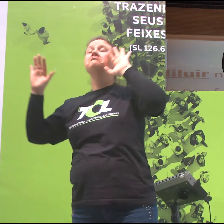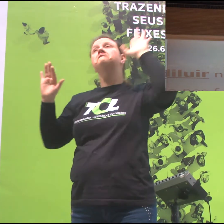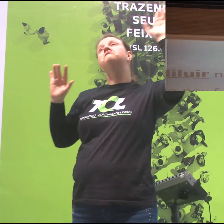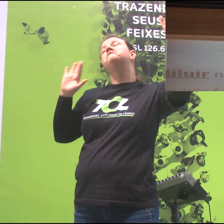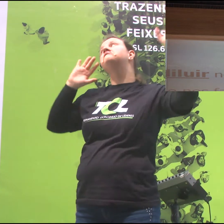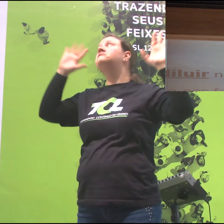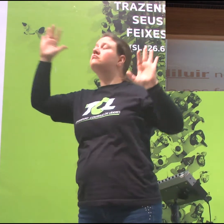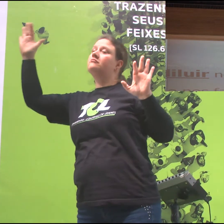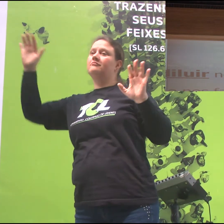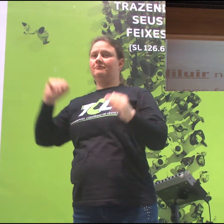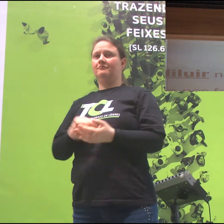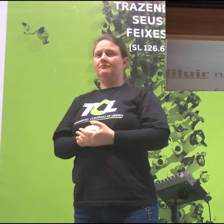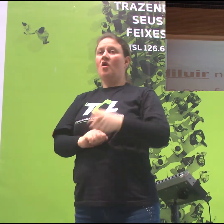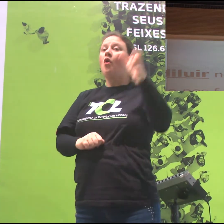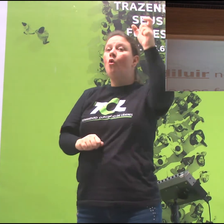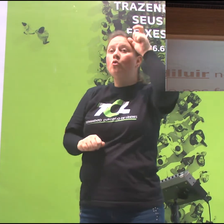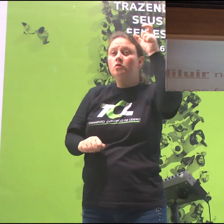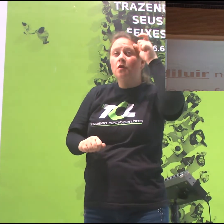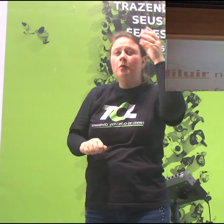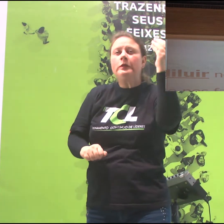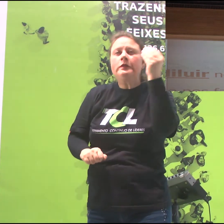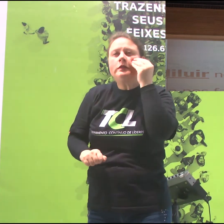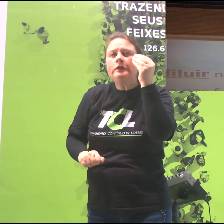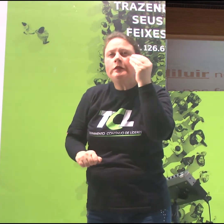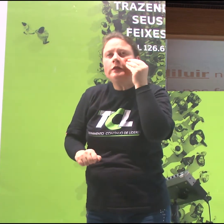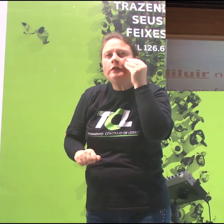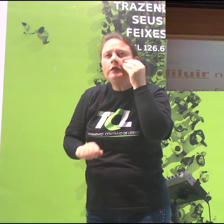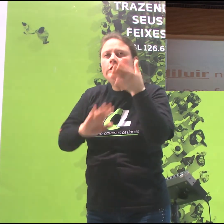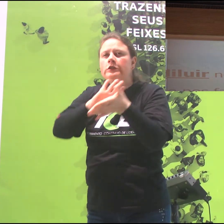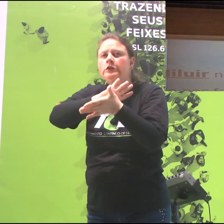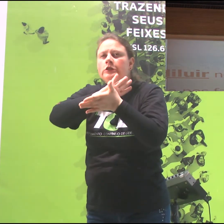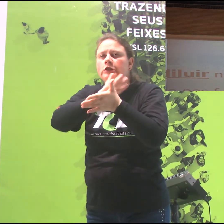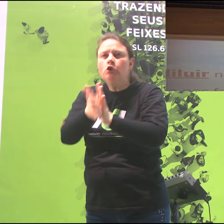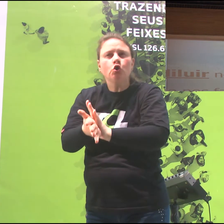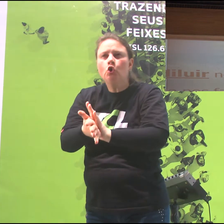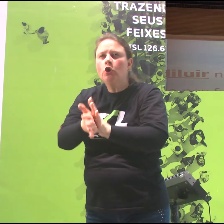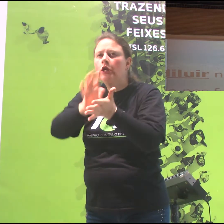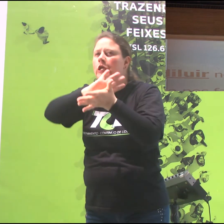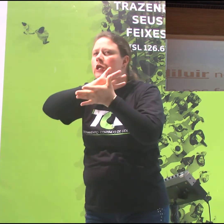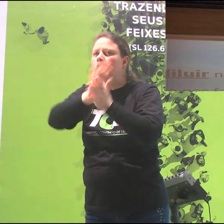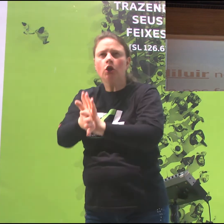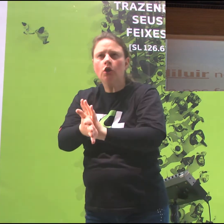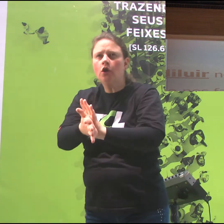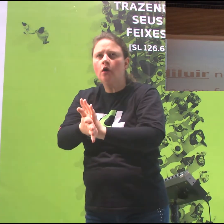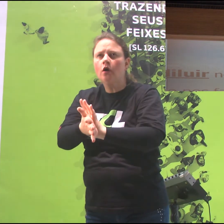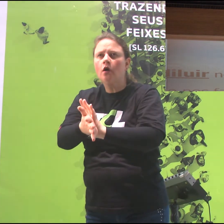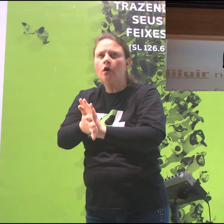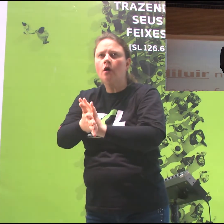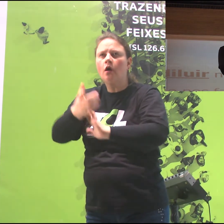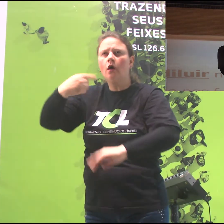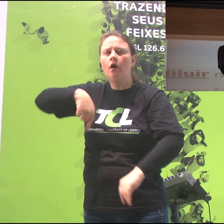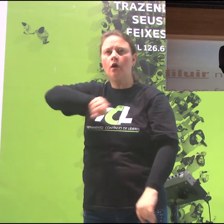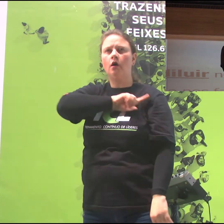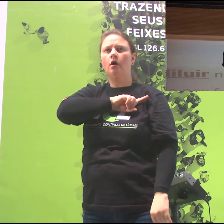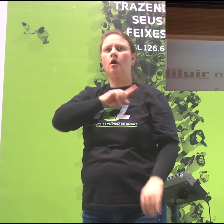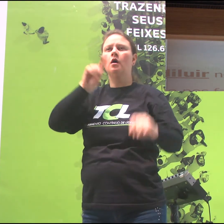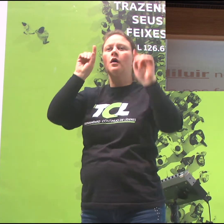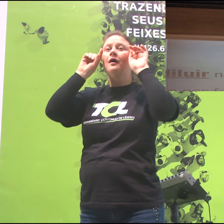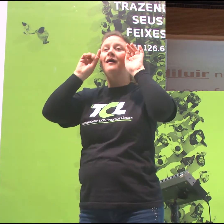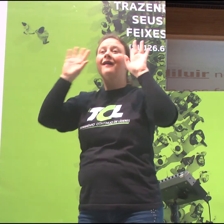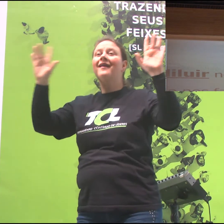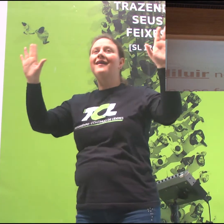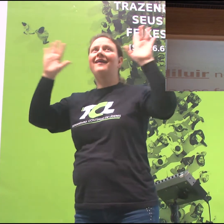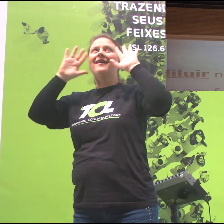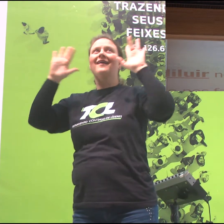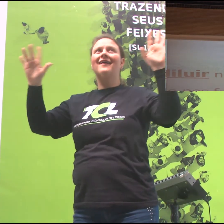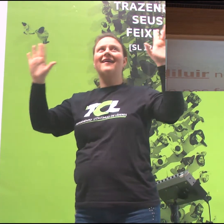O diabo tenta diluir nossa adoração com distrações. É muito legal preencher essas lacunas, né? Gostei